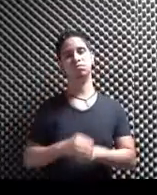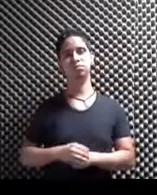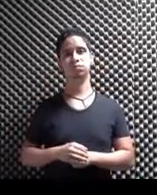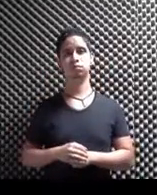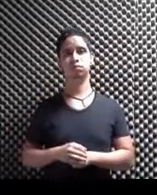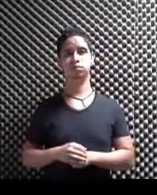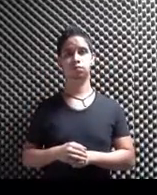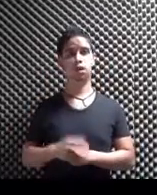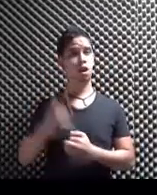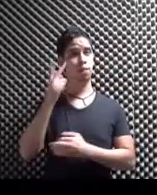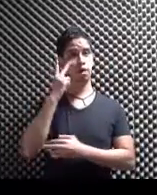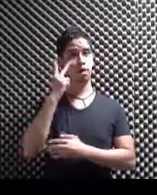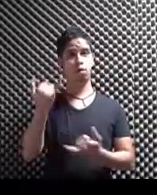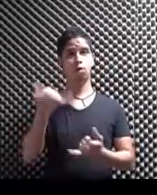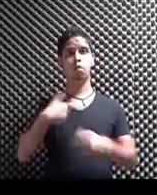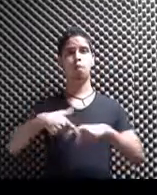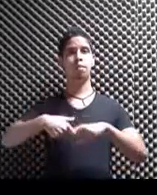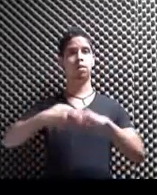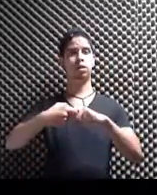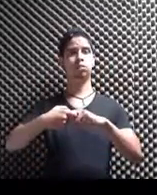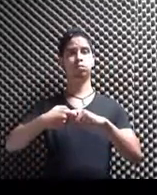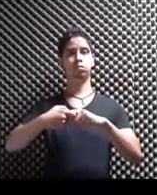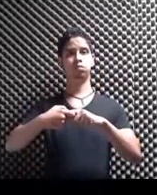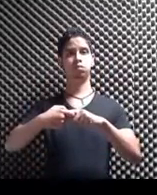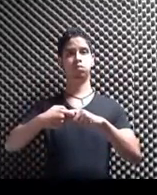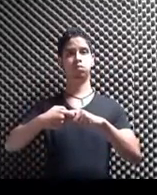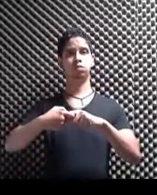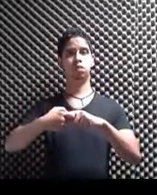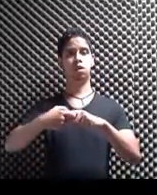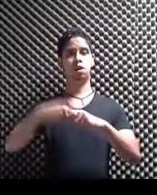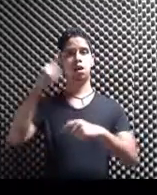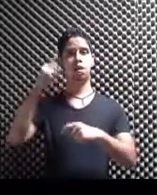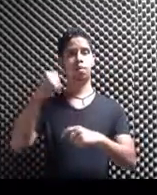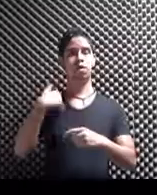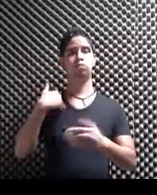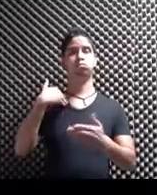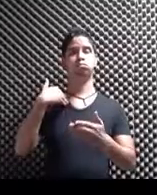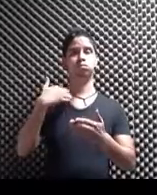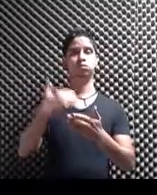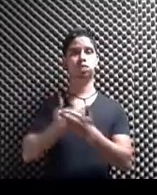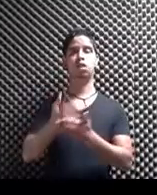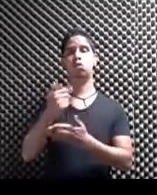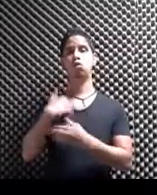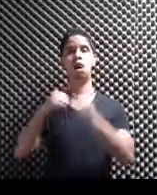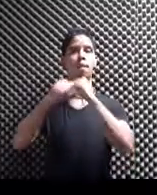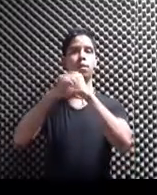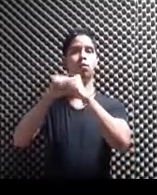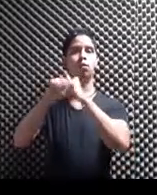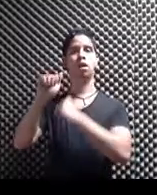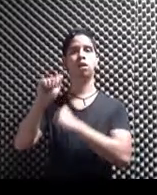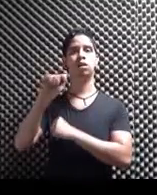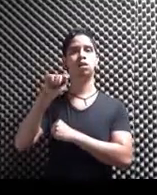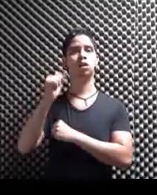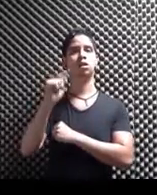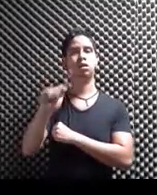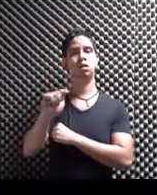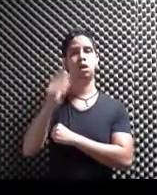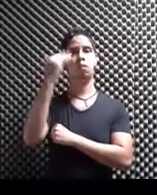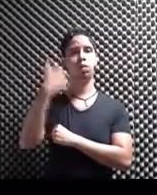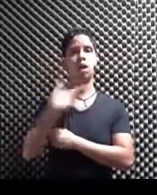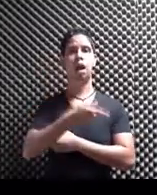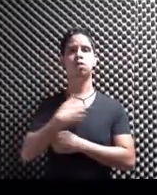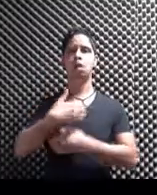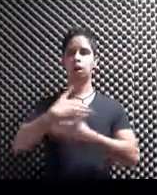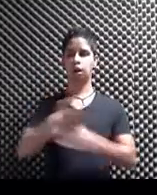mira vamos a poner una pausilla para ir rapidito a pasar a un anuncio de IT&T por supuesto y ya regresamos porque aquí hay una